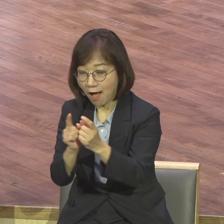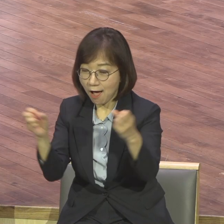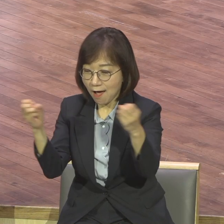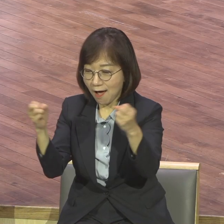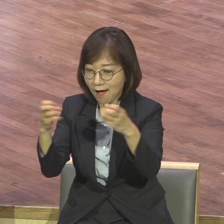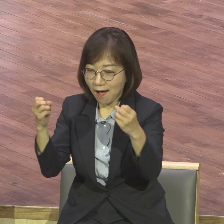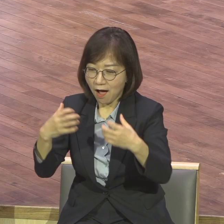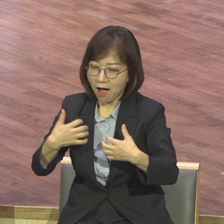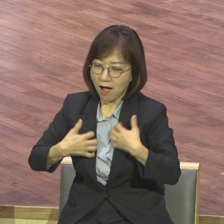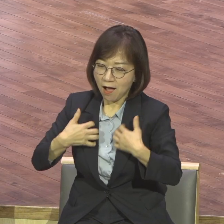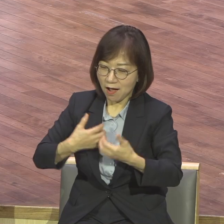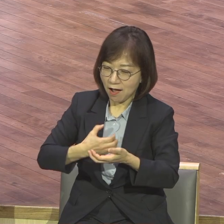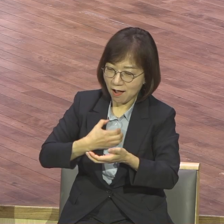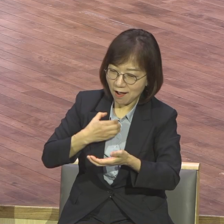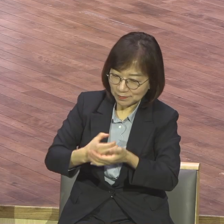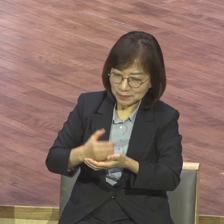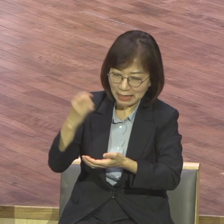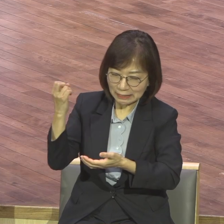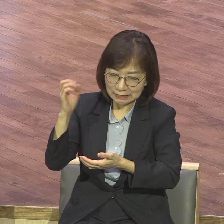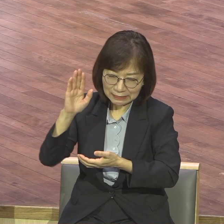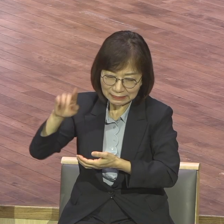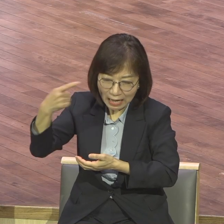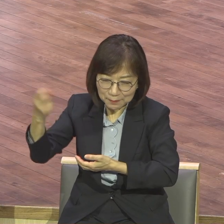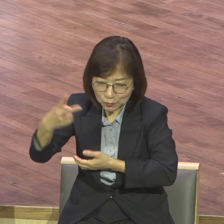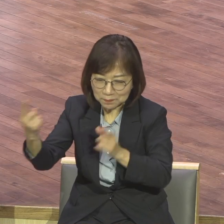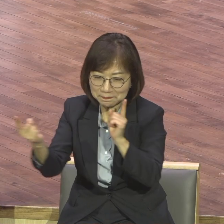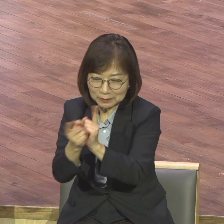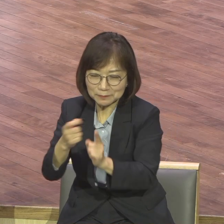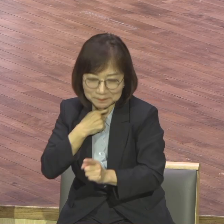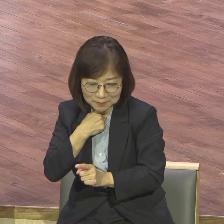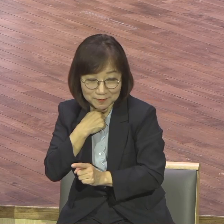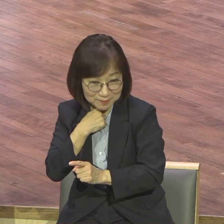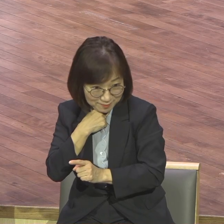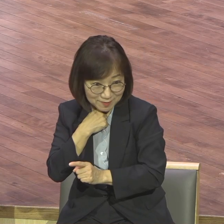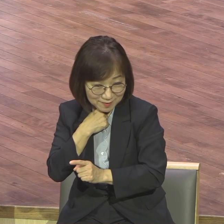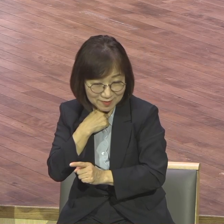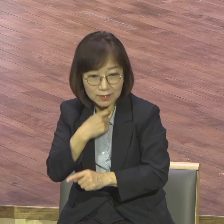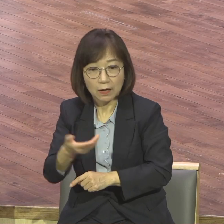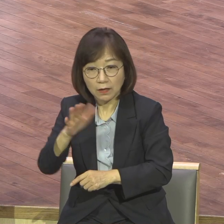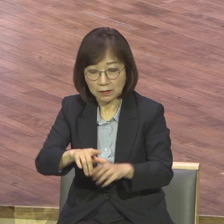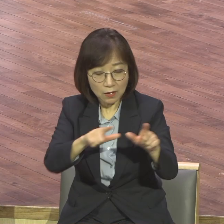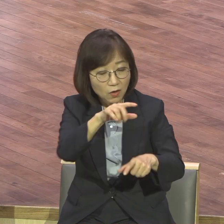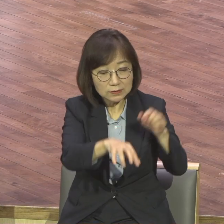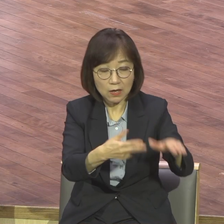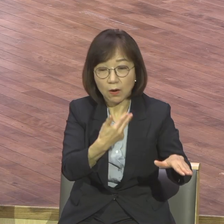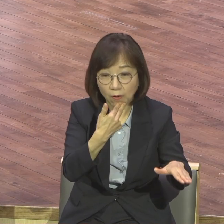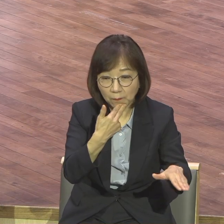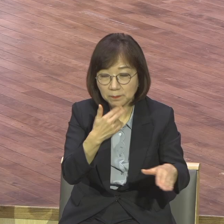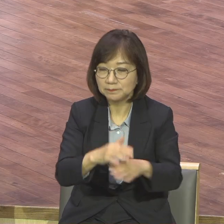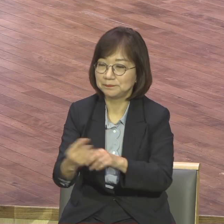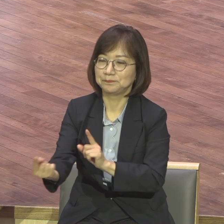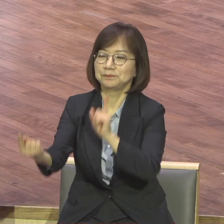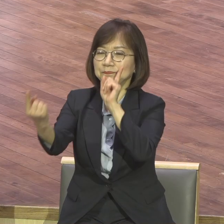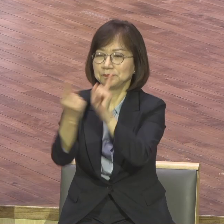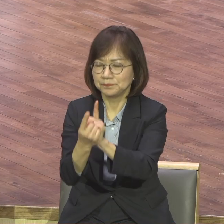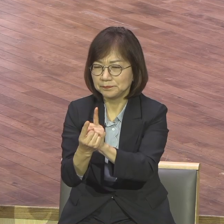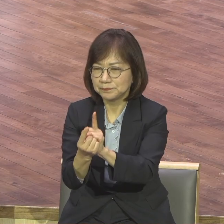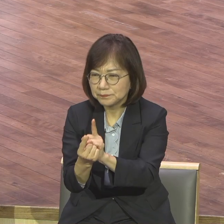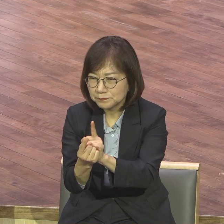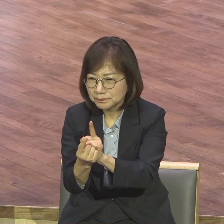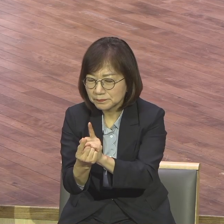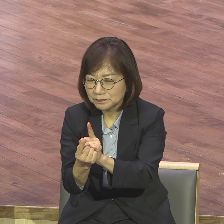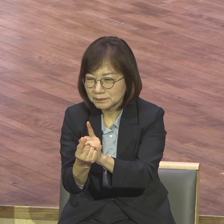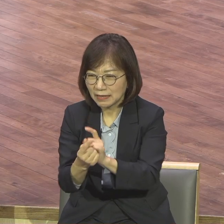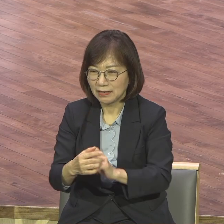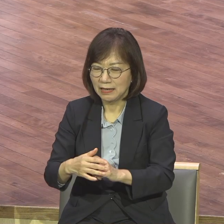대화하면 할수록 뭔가 감동이 되는 것도 있고 은혜가 되는 것도 있는데 현장에 있는 사람은 뻘소리합니다. 뻘소리,